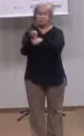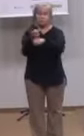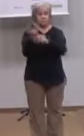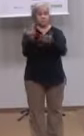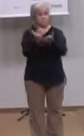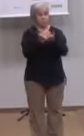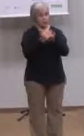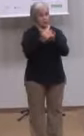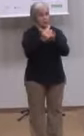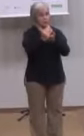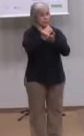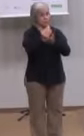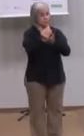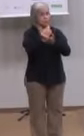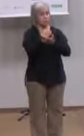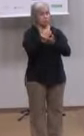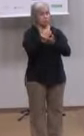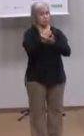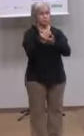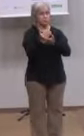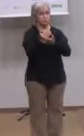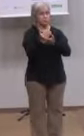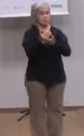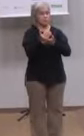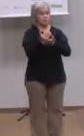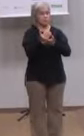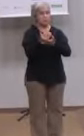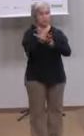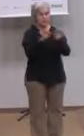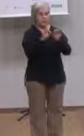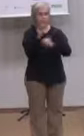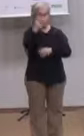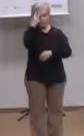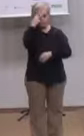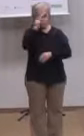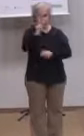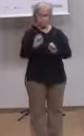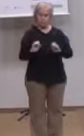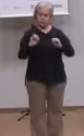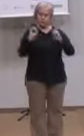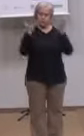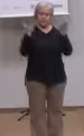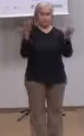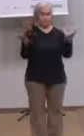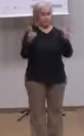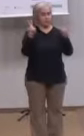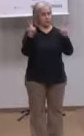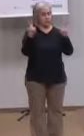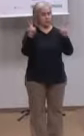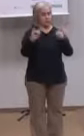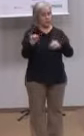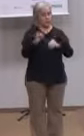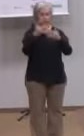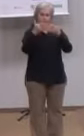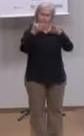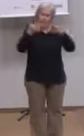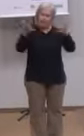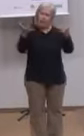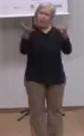Começamos a princípio com 2 dias de evento, pelo tema, que é um tema bastante